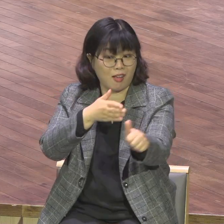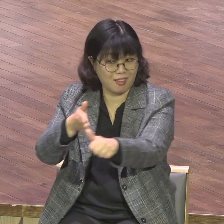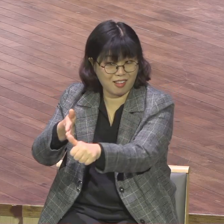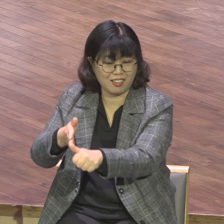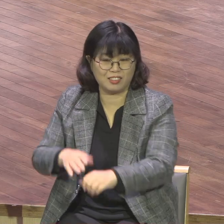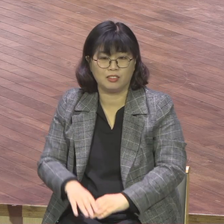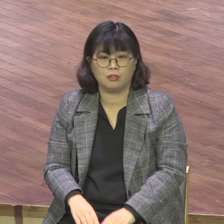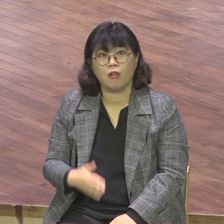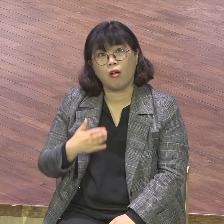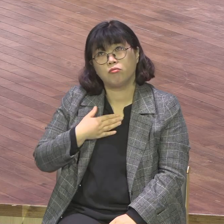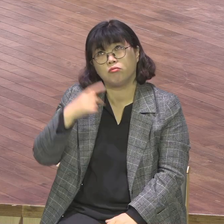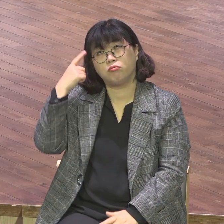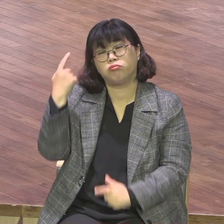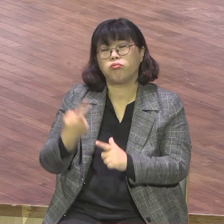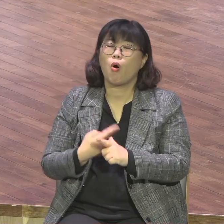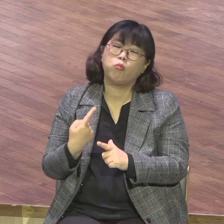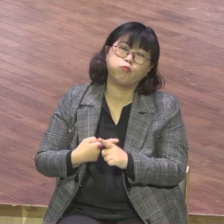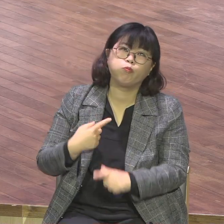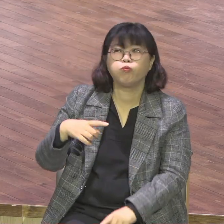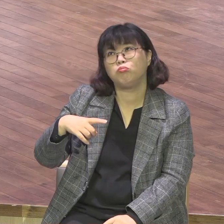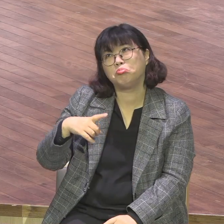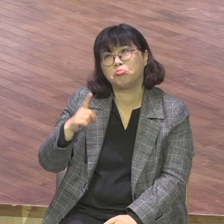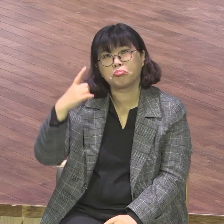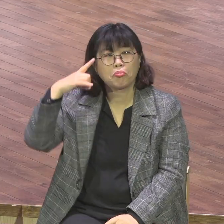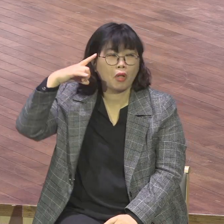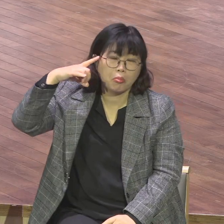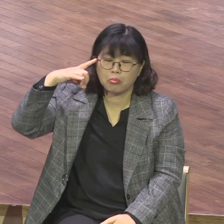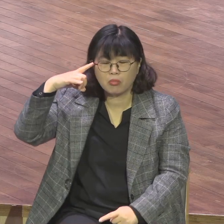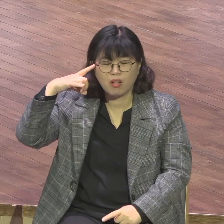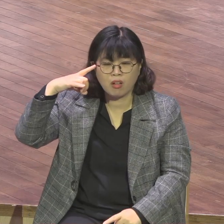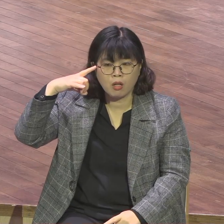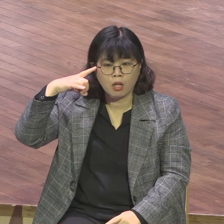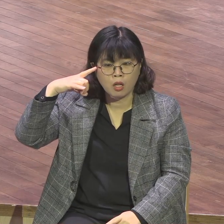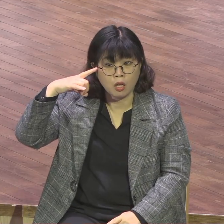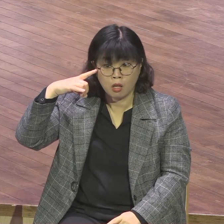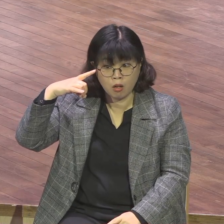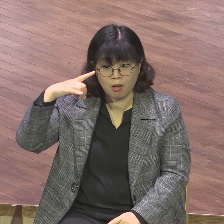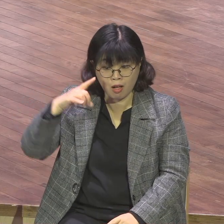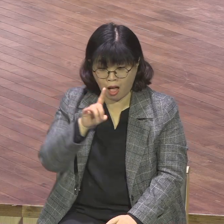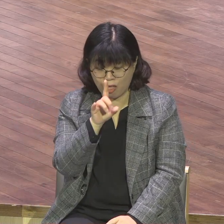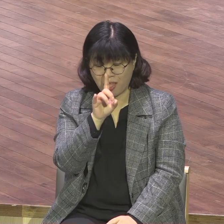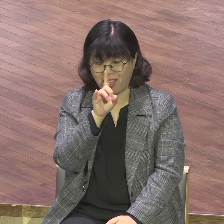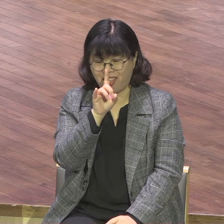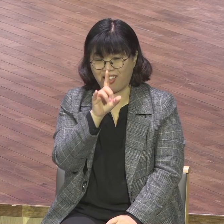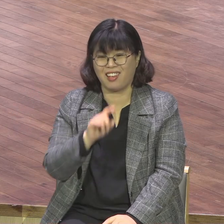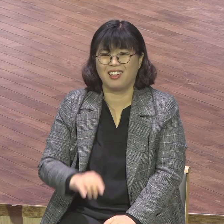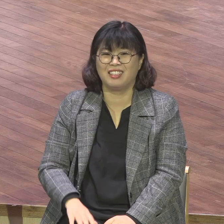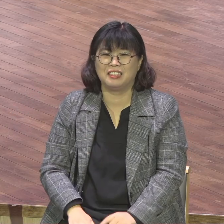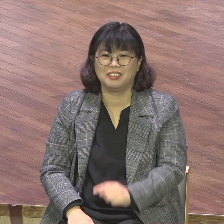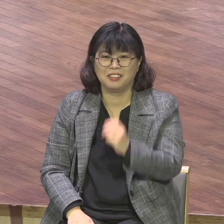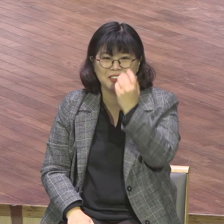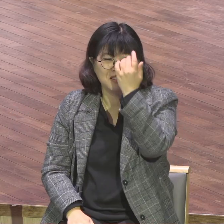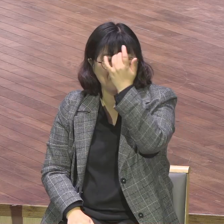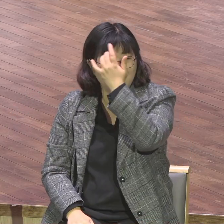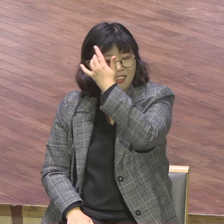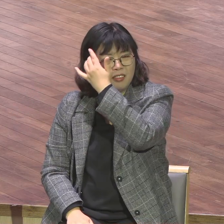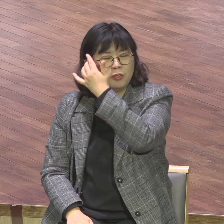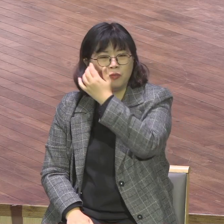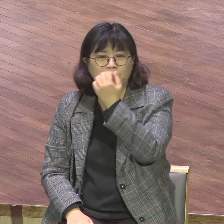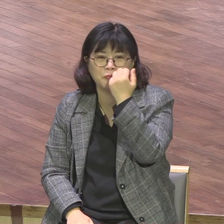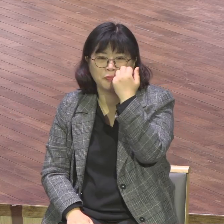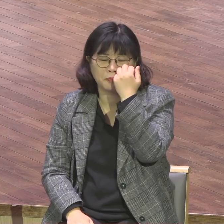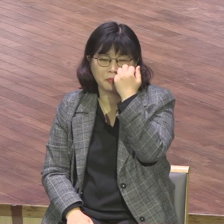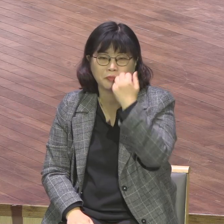나는 할 일이 없어 심심해. 보통 문제 아닙니다. 그는 정체성을 잃어버린 거예요.